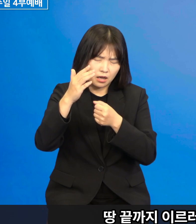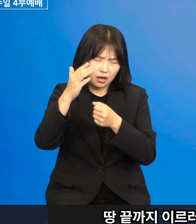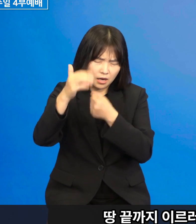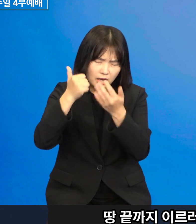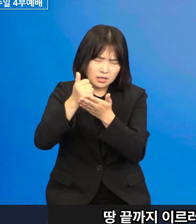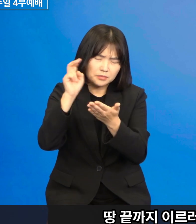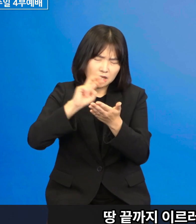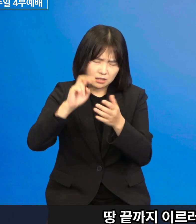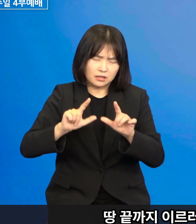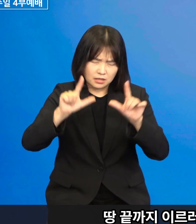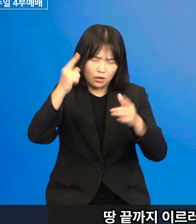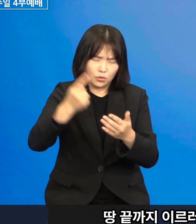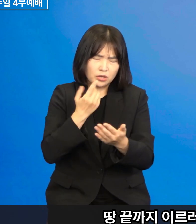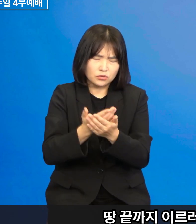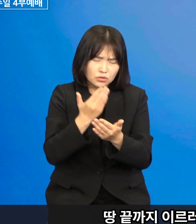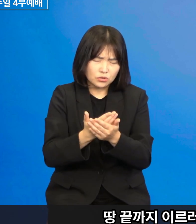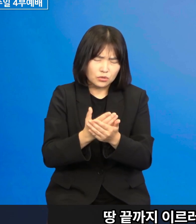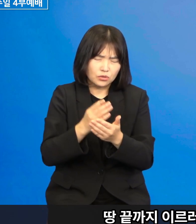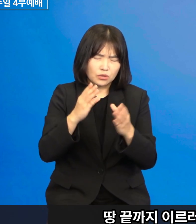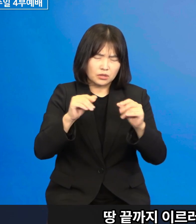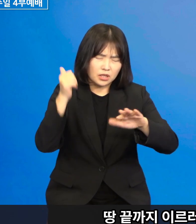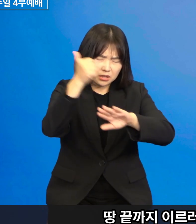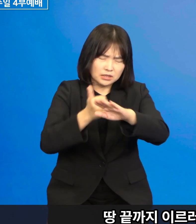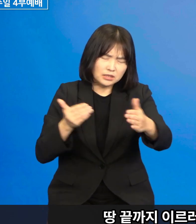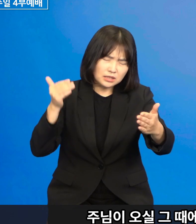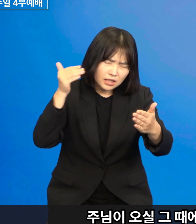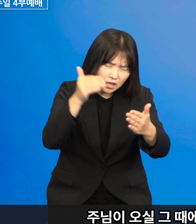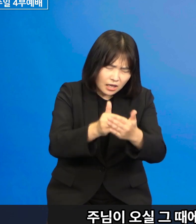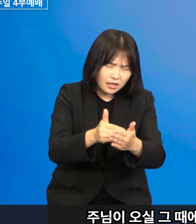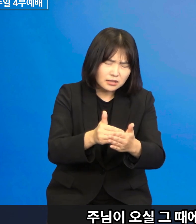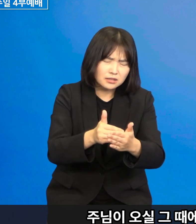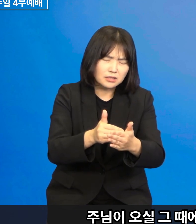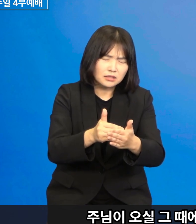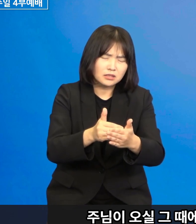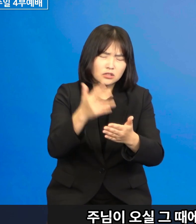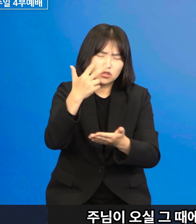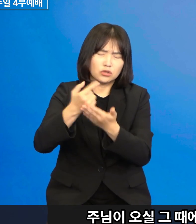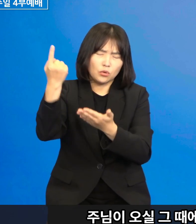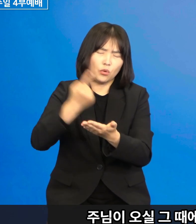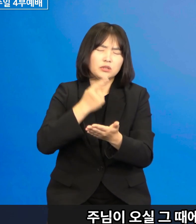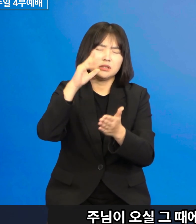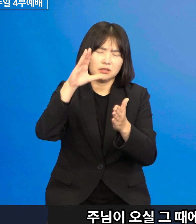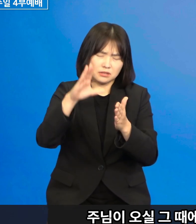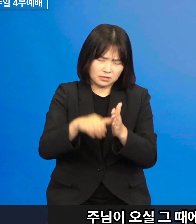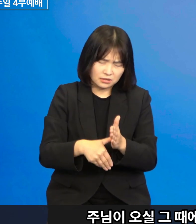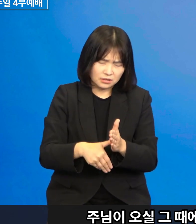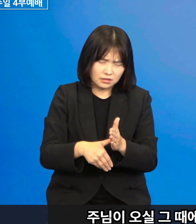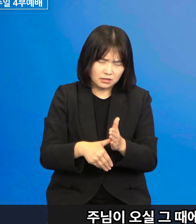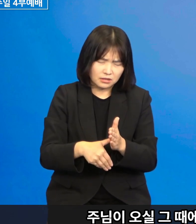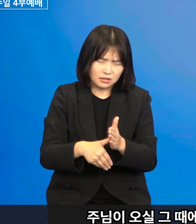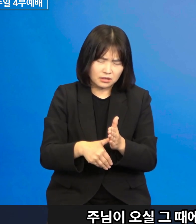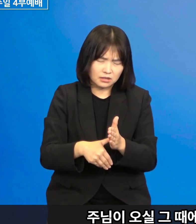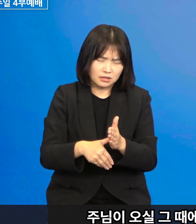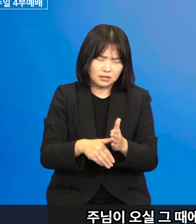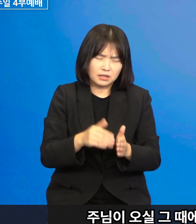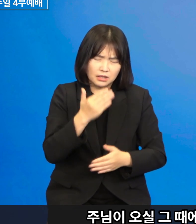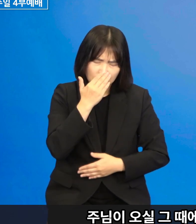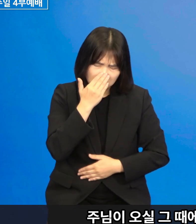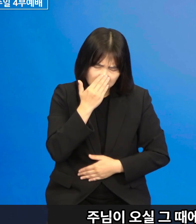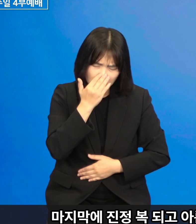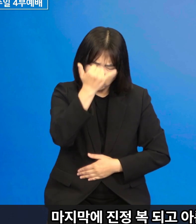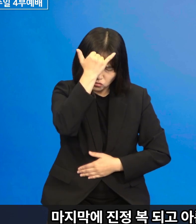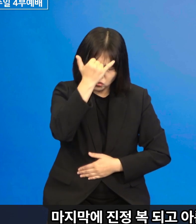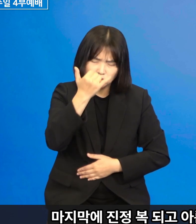주시며 땅 끝까지 이르러 복음의 장벽이 무너져 주님이 오실 그때에 착하고 충성된